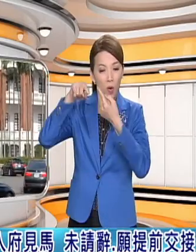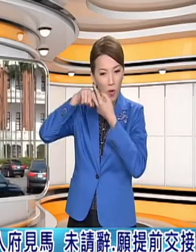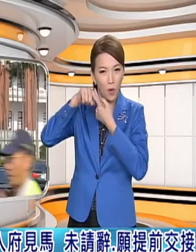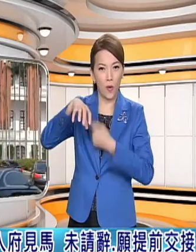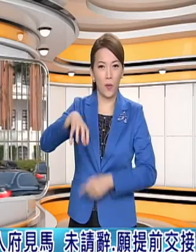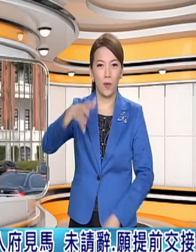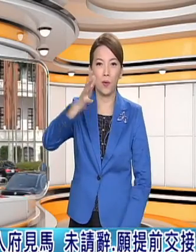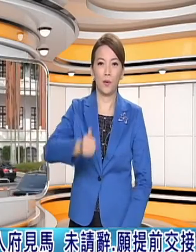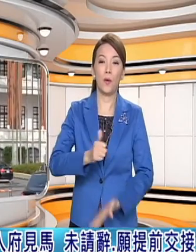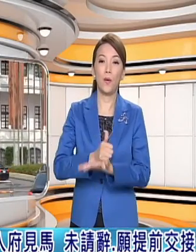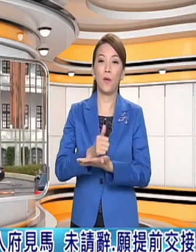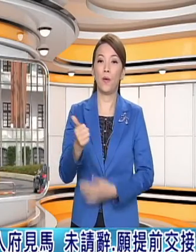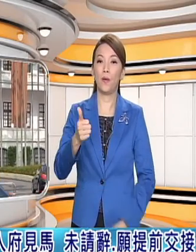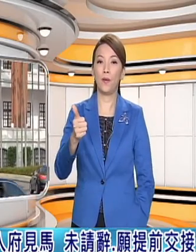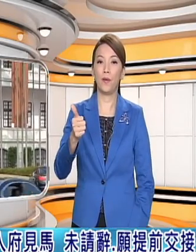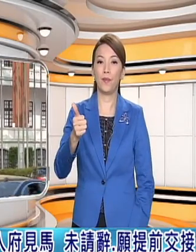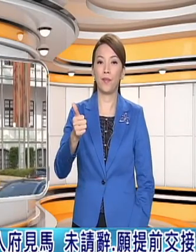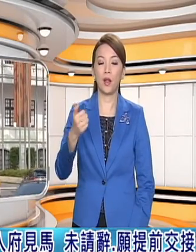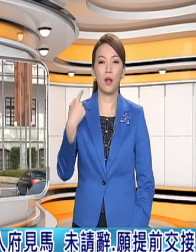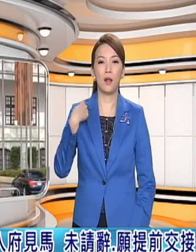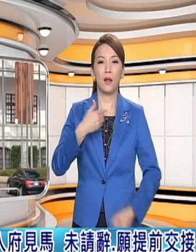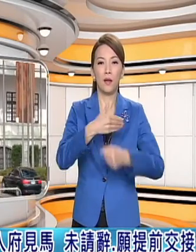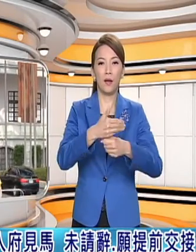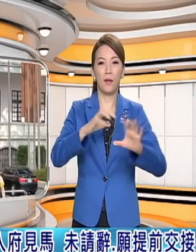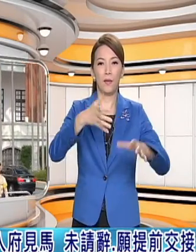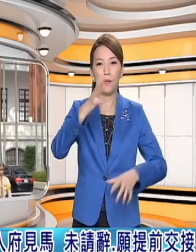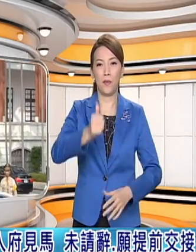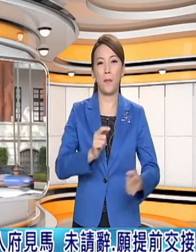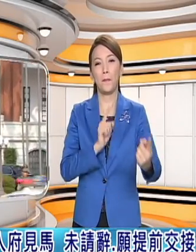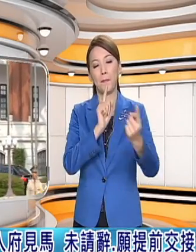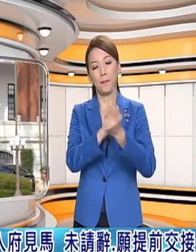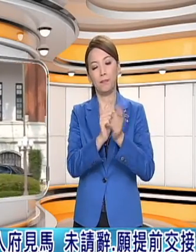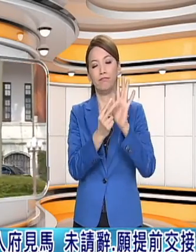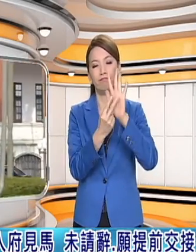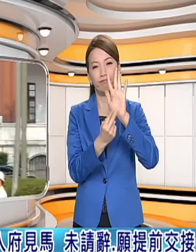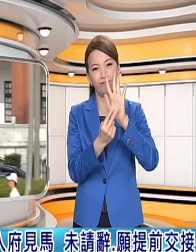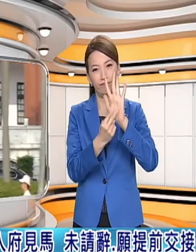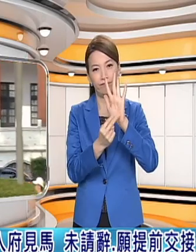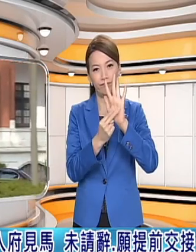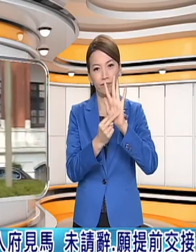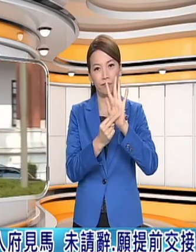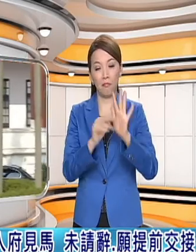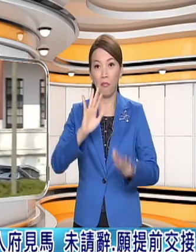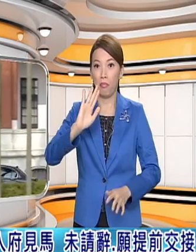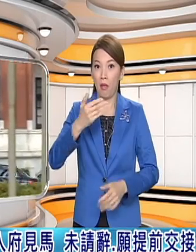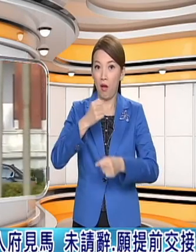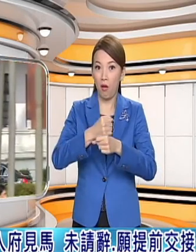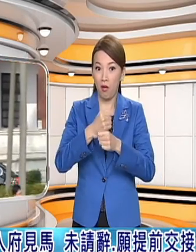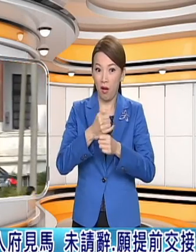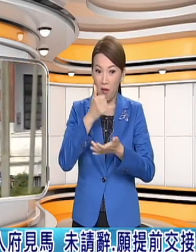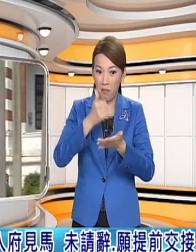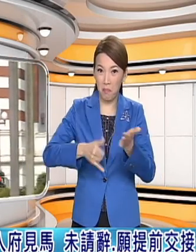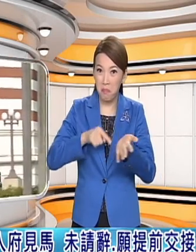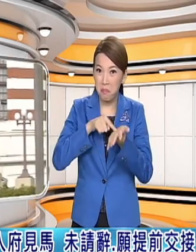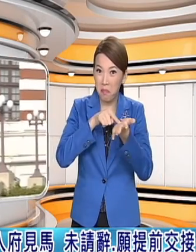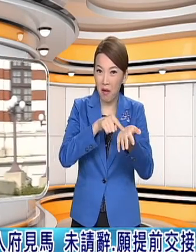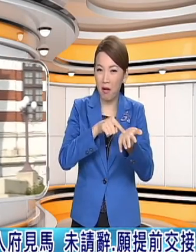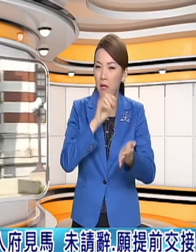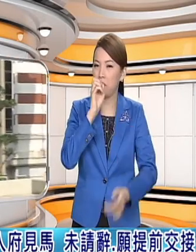中研院长翁启慧昨天向马英九总统报告，并没有当面请辞，而总